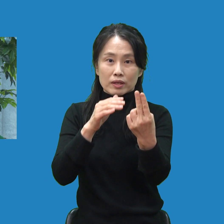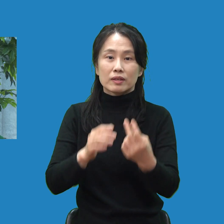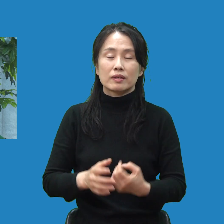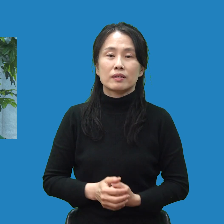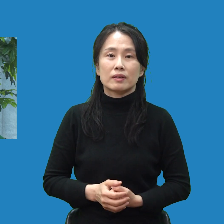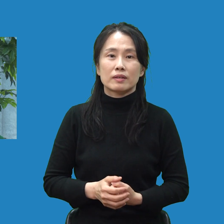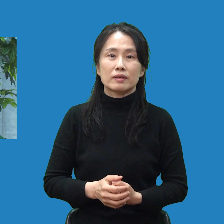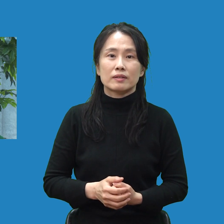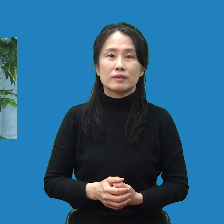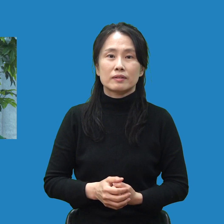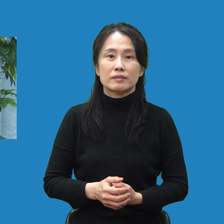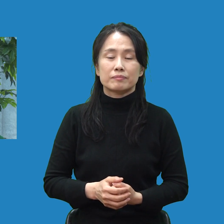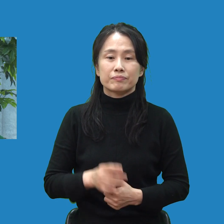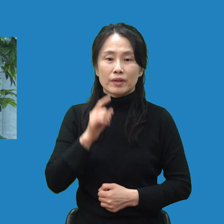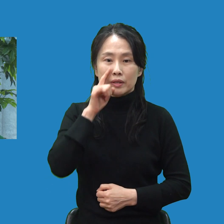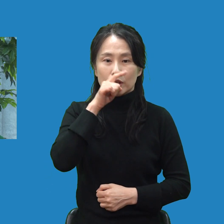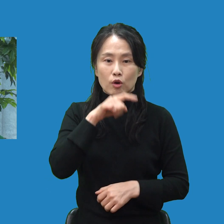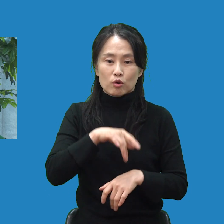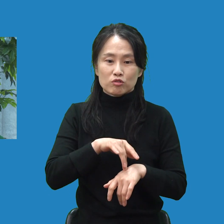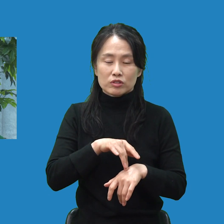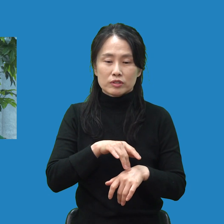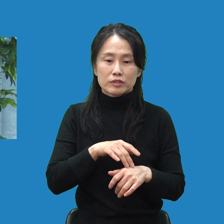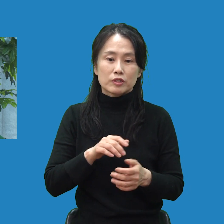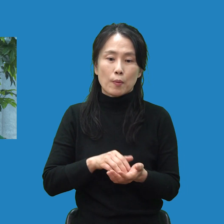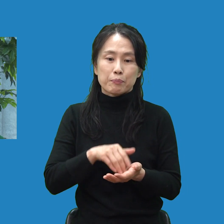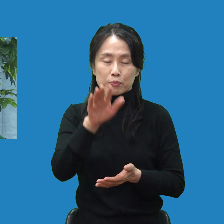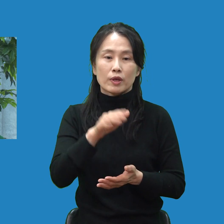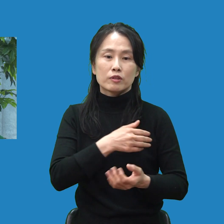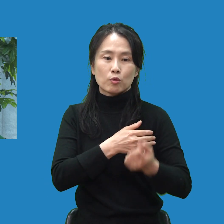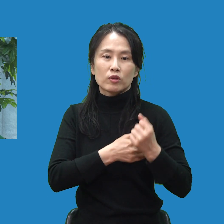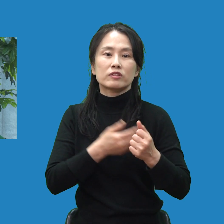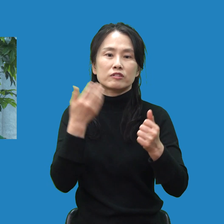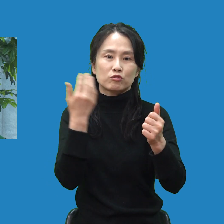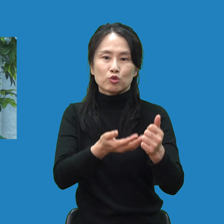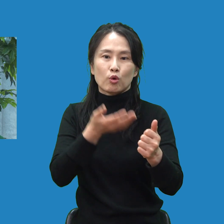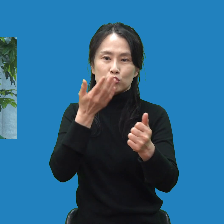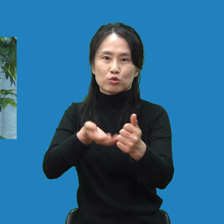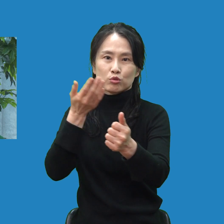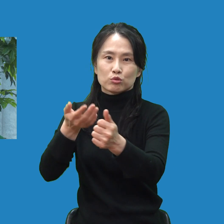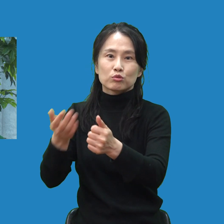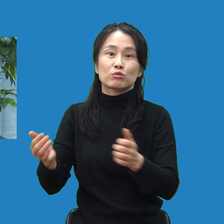내보내시면서 더러운 귀신을 쫓아내는 권능을 주셨습니다.